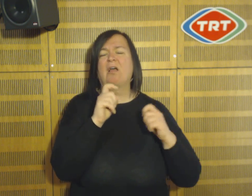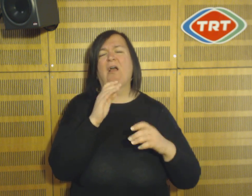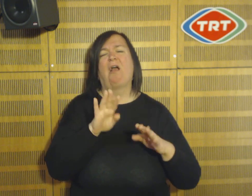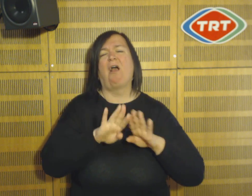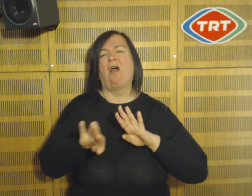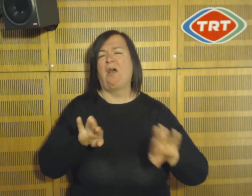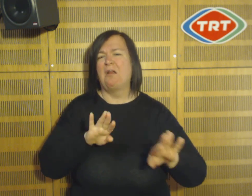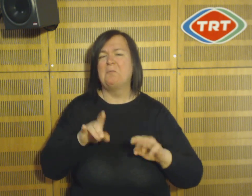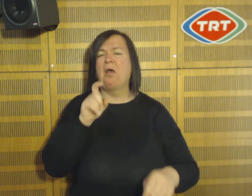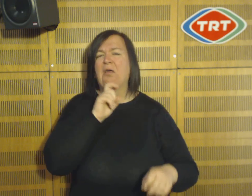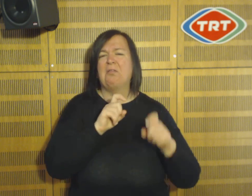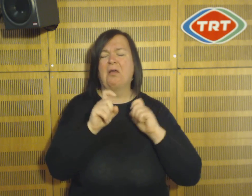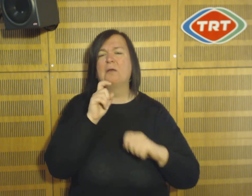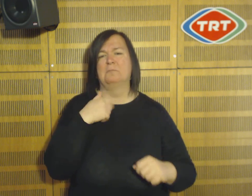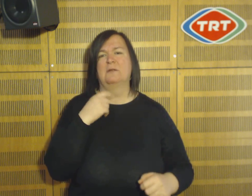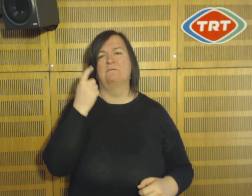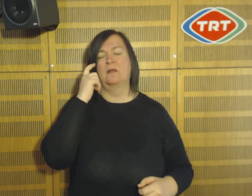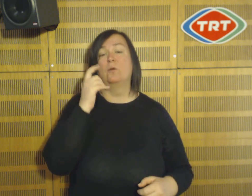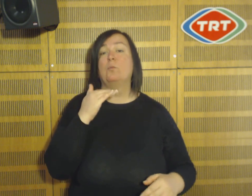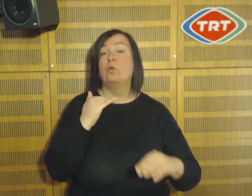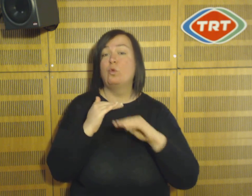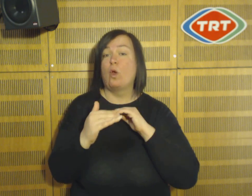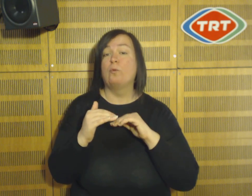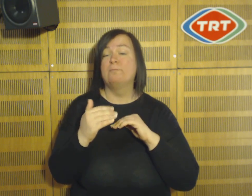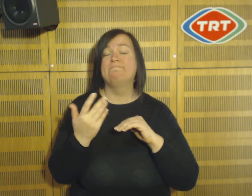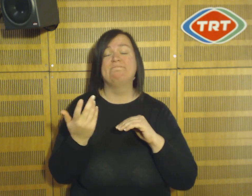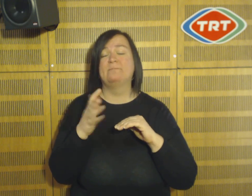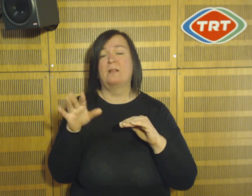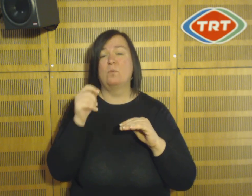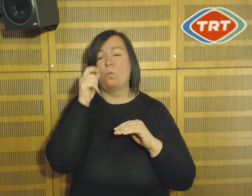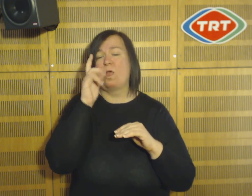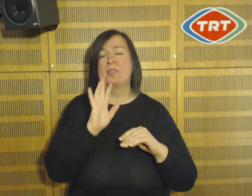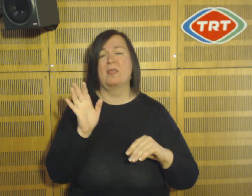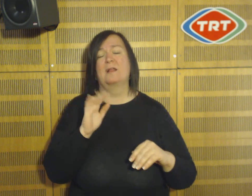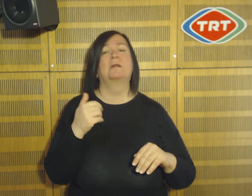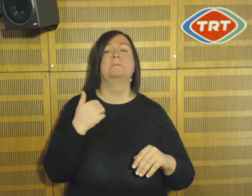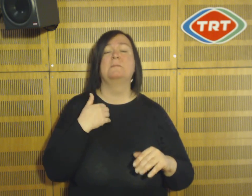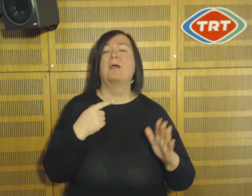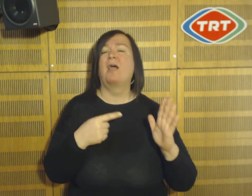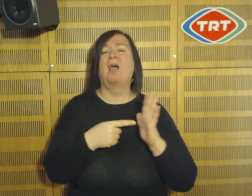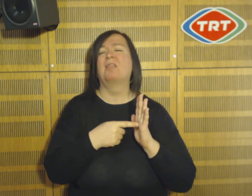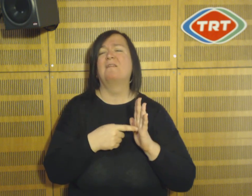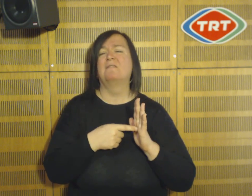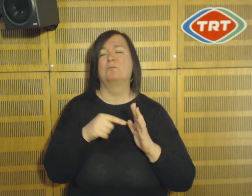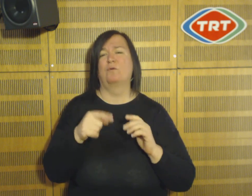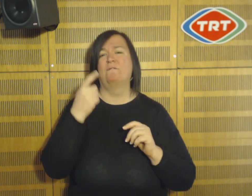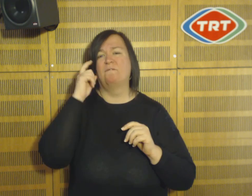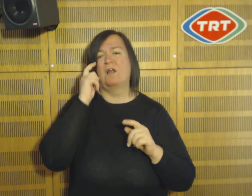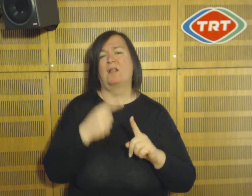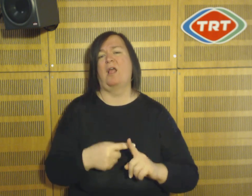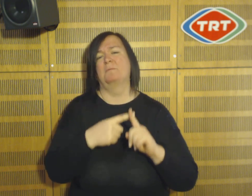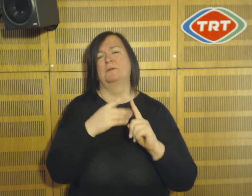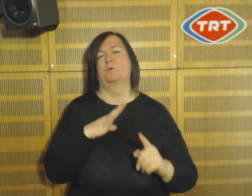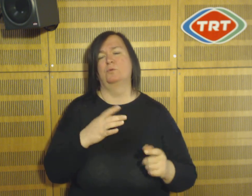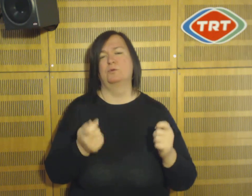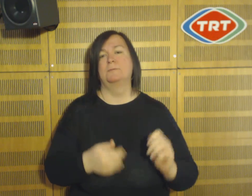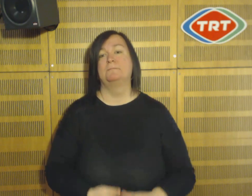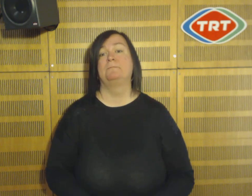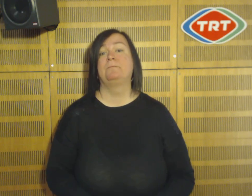hatalar olduğunu biz fark ettik ama toplum olarak ne yazık ki farkında değiliz ama bizim amacımızı zaten bu farkındalığı arttırabilmek Evet yurt dışına